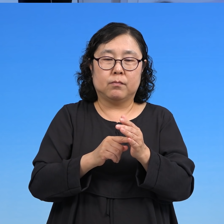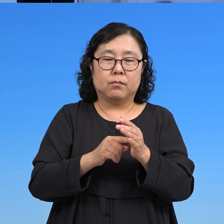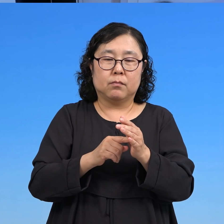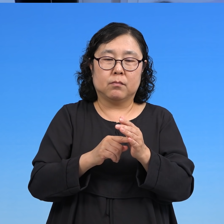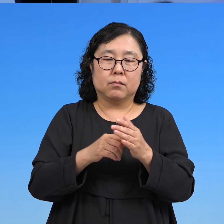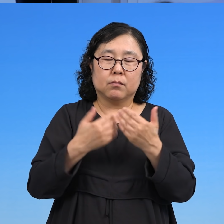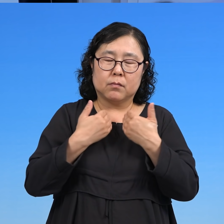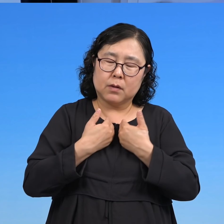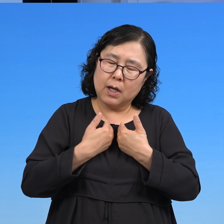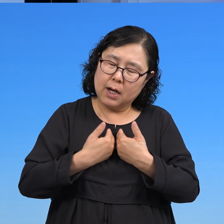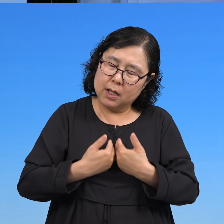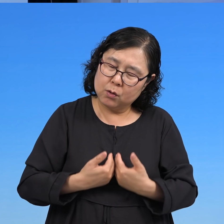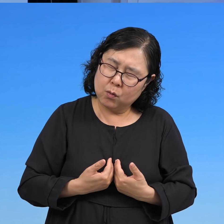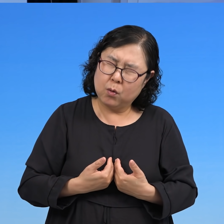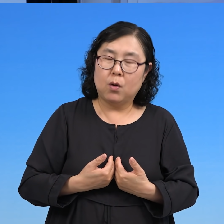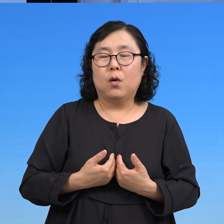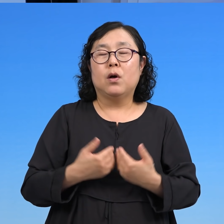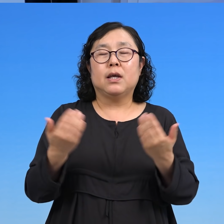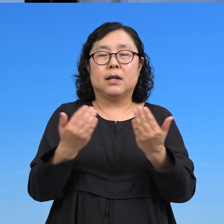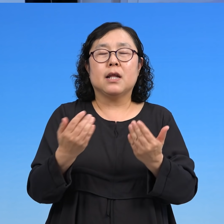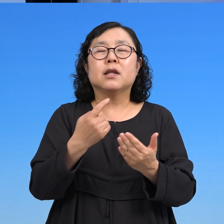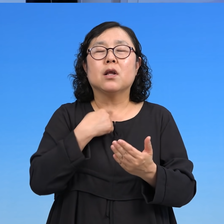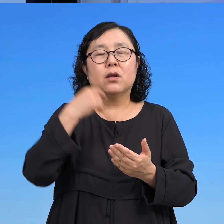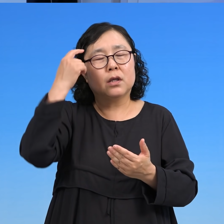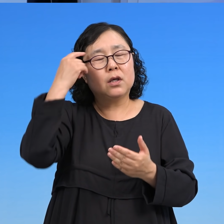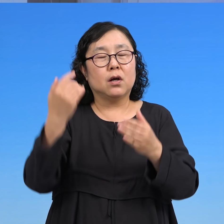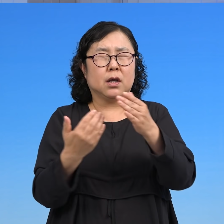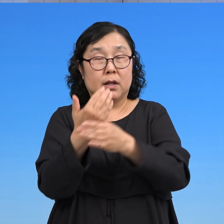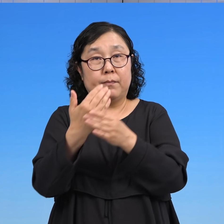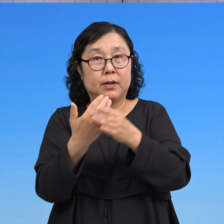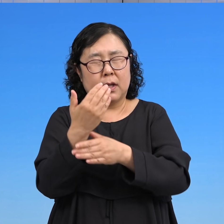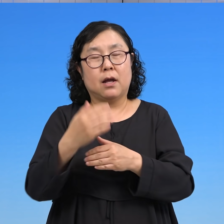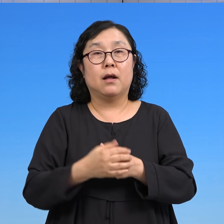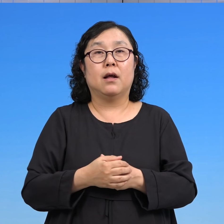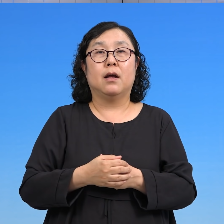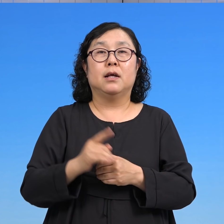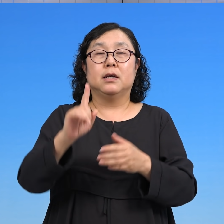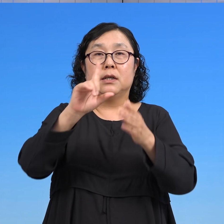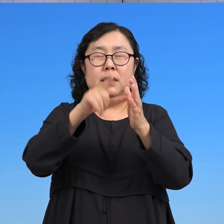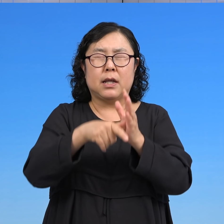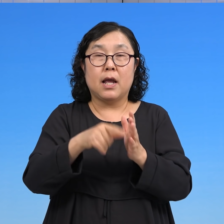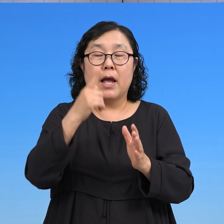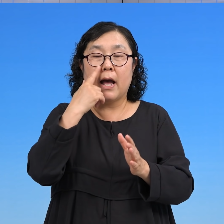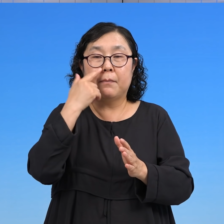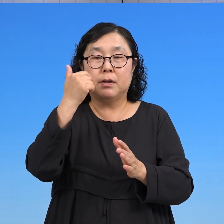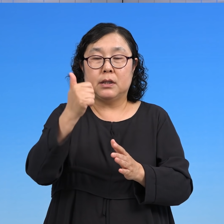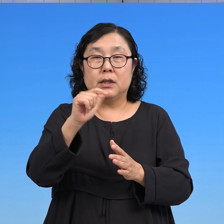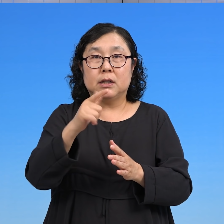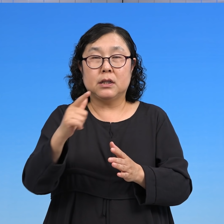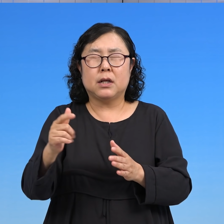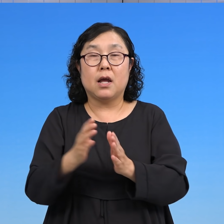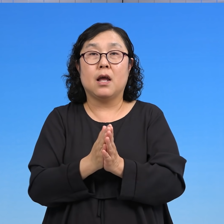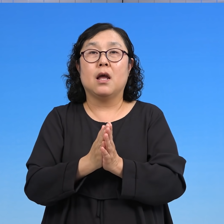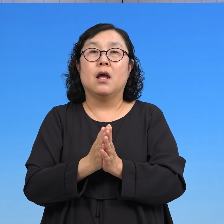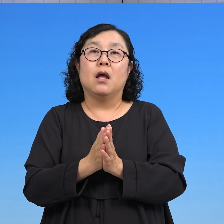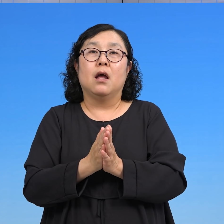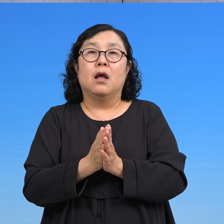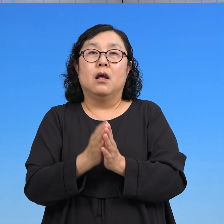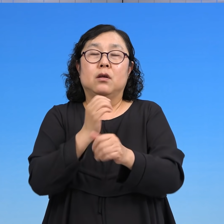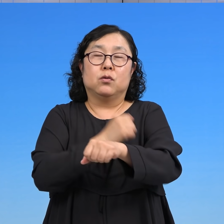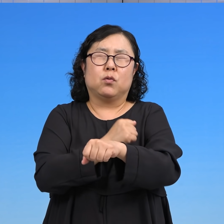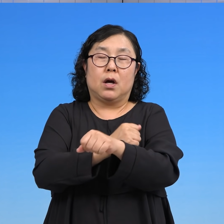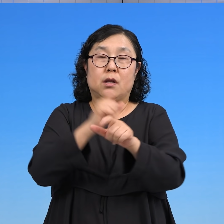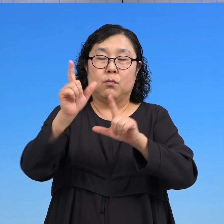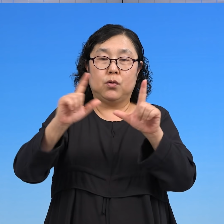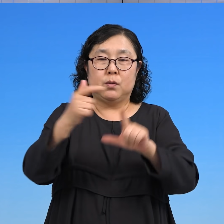납니다. 이런 내용이 쭉 열거되는데 저는 이 시대 아버지들의 수고하시는 모습이